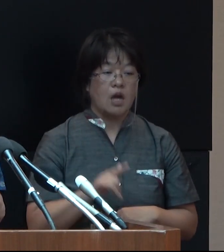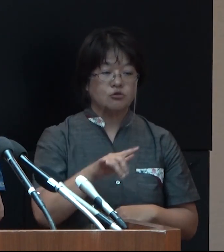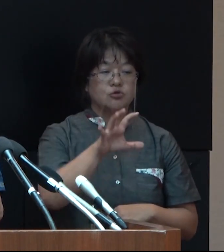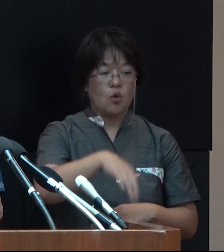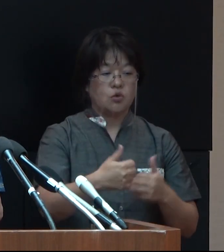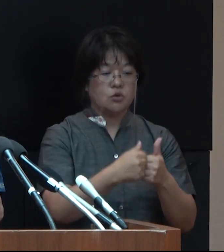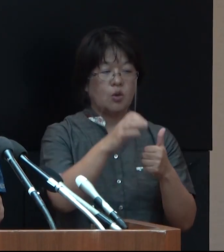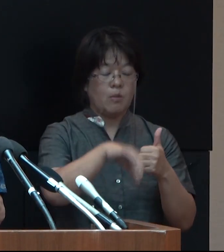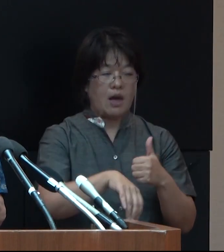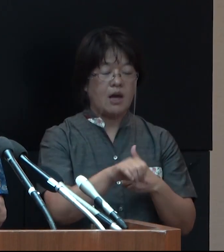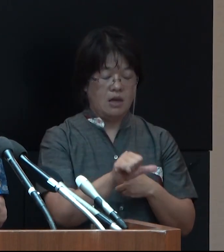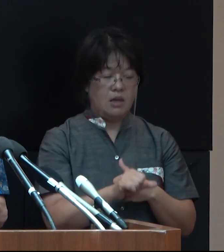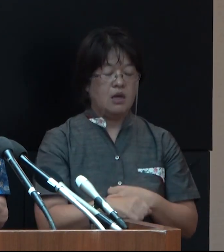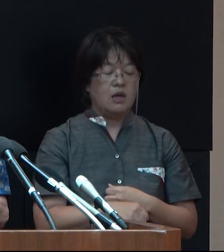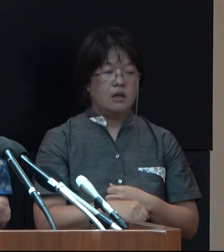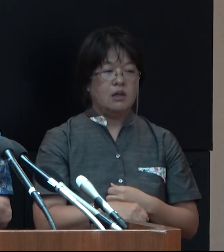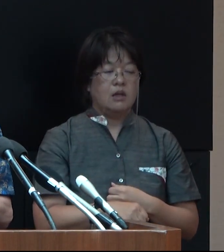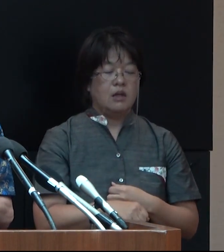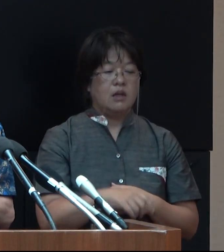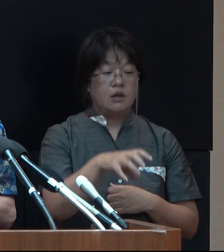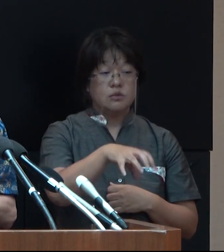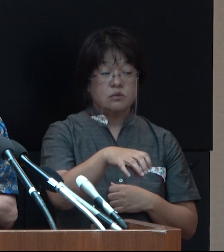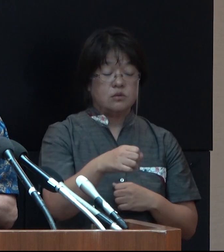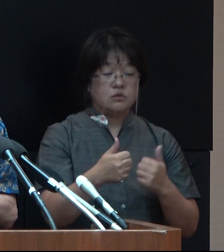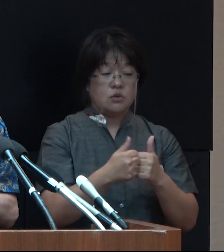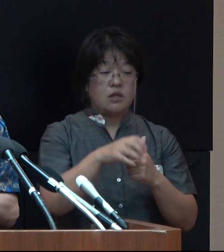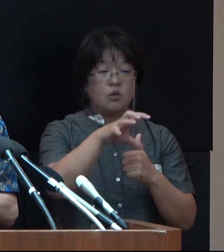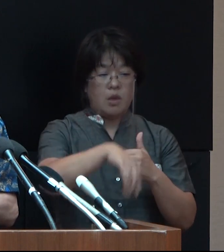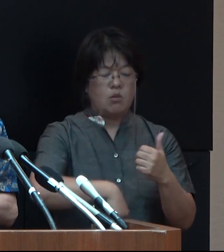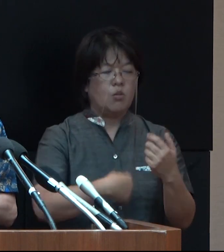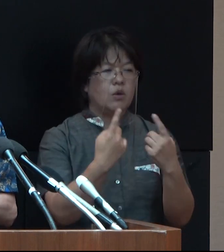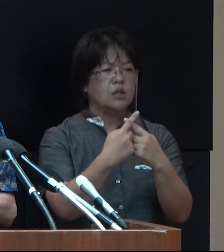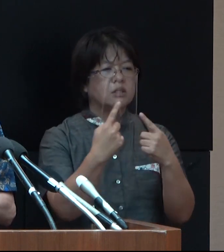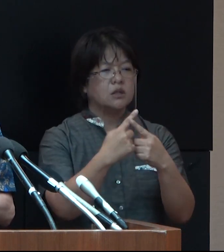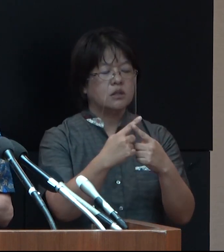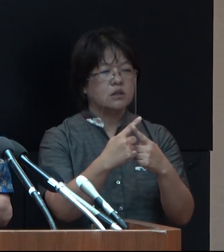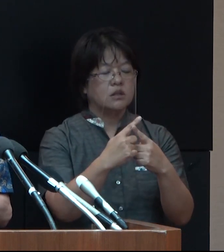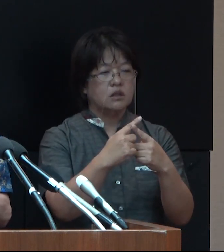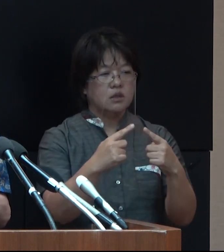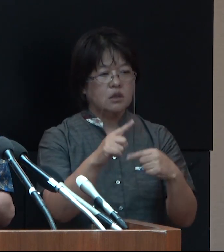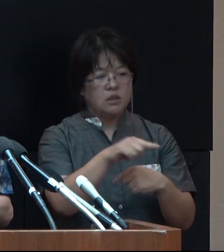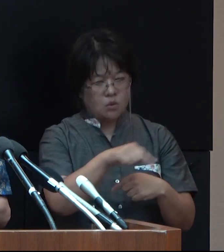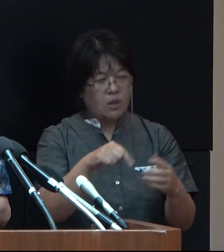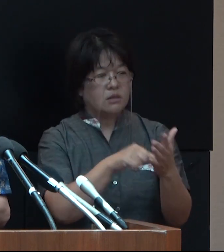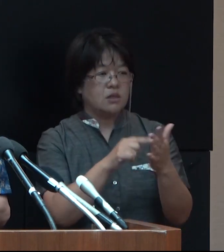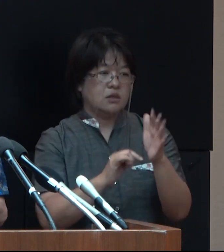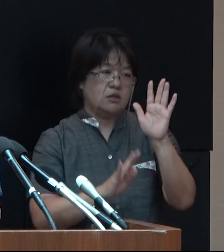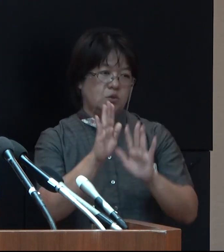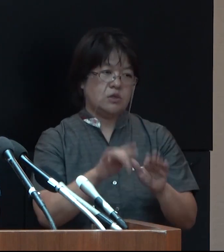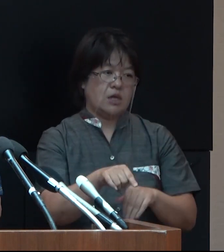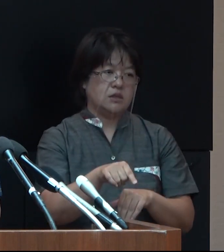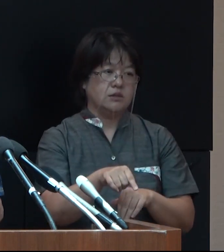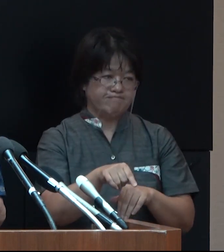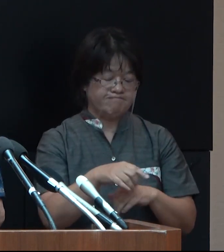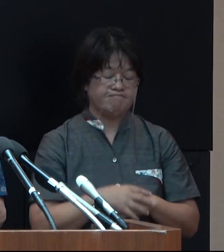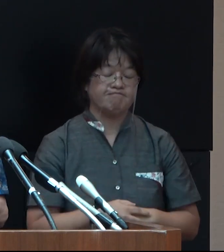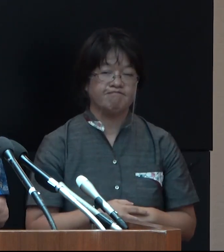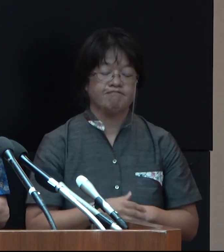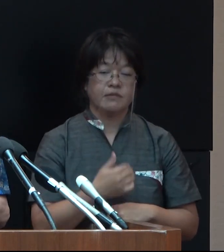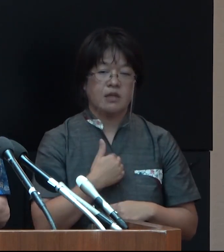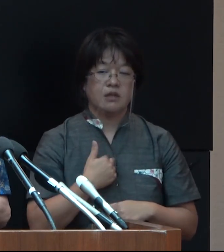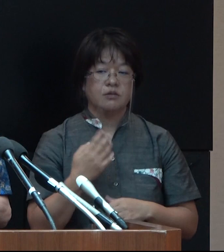充はしますけれども人数が足りませんので、そのことについては保健医療部としっかりその対応についてできるだけ早期